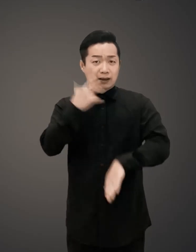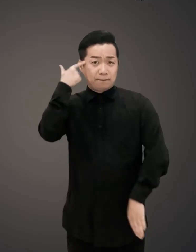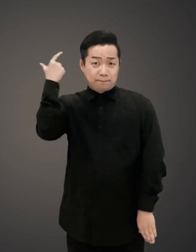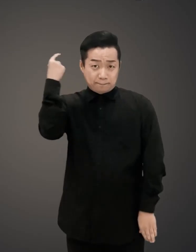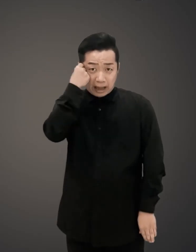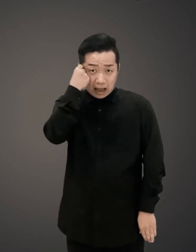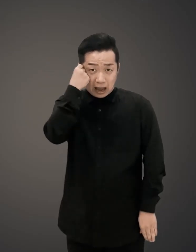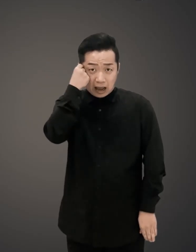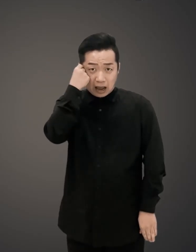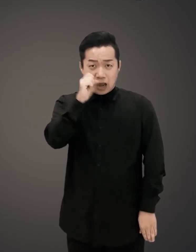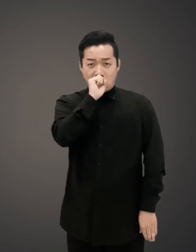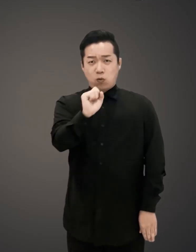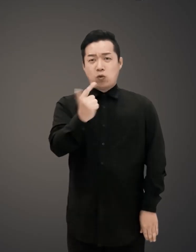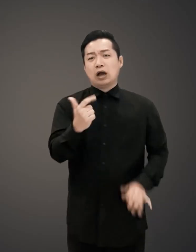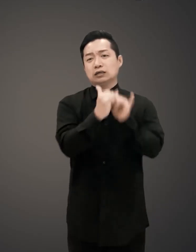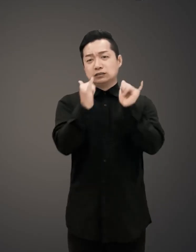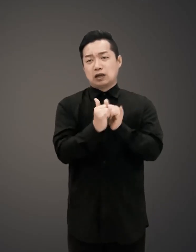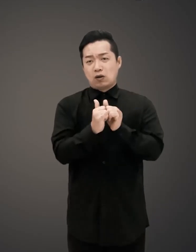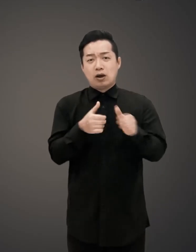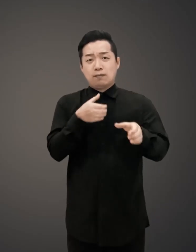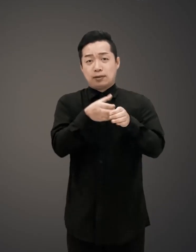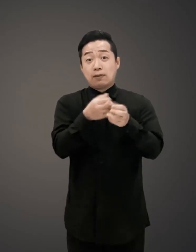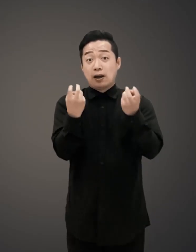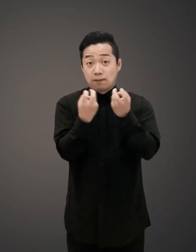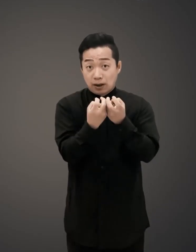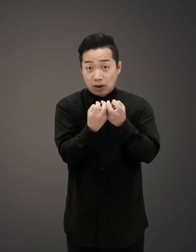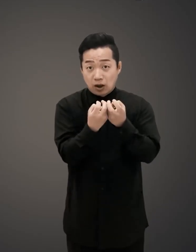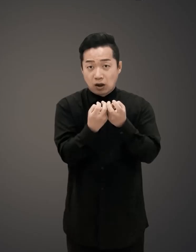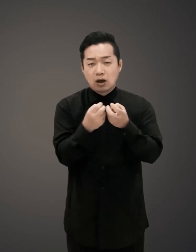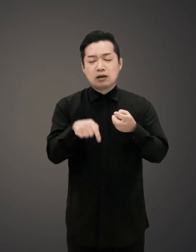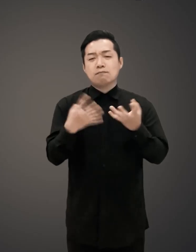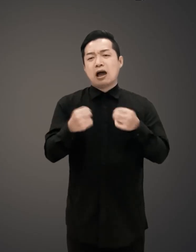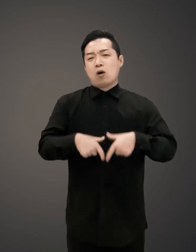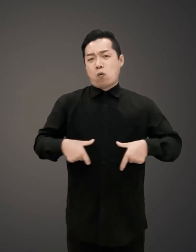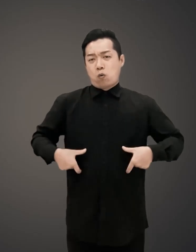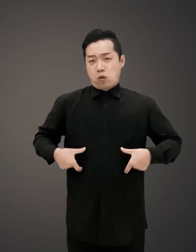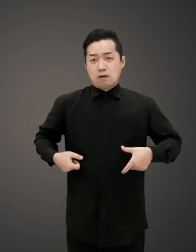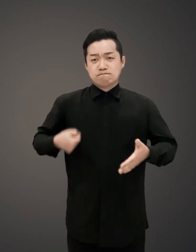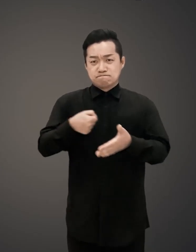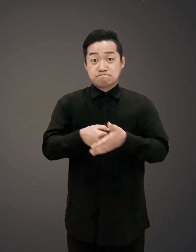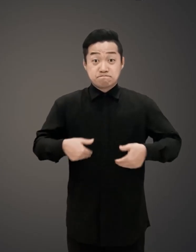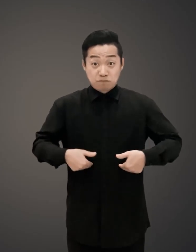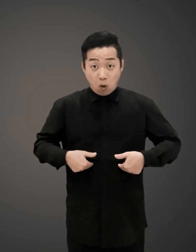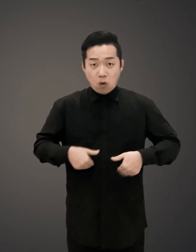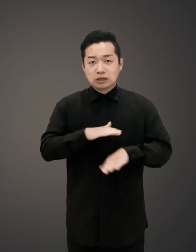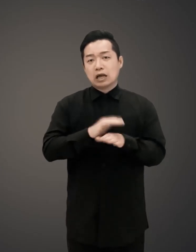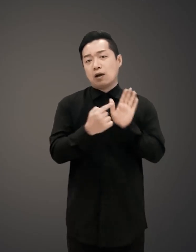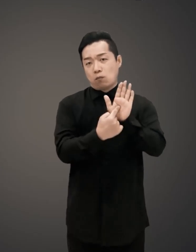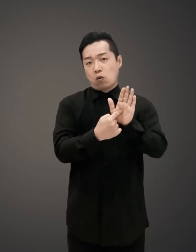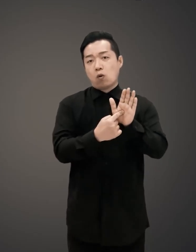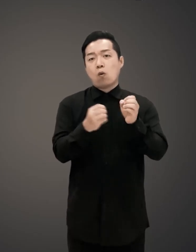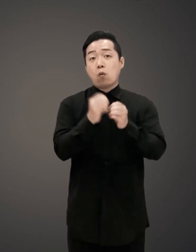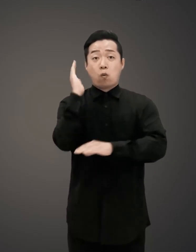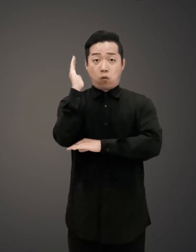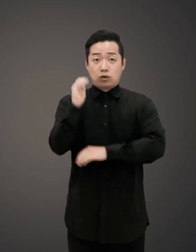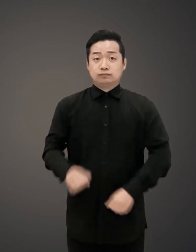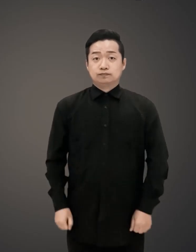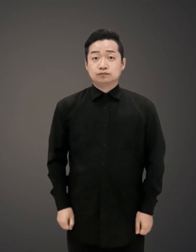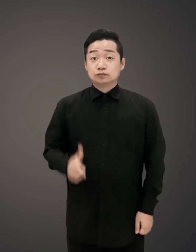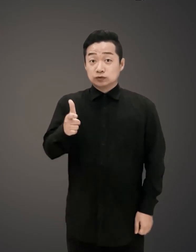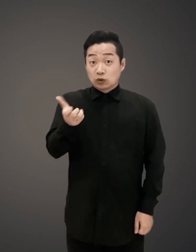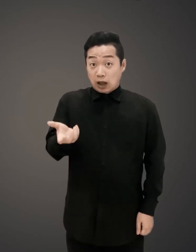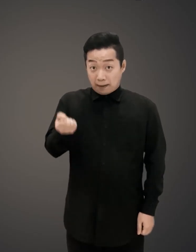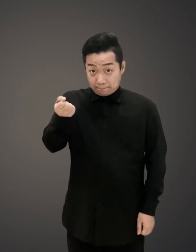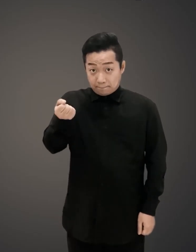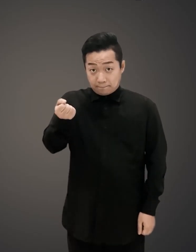신념으로 점철된 부당한 사회와 어떻게 맞설 수 있는지, 또 그것이 얼마나 많은 용기를 필요로 하는지를 잘 보여주고 있는 소설입니다.